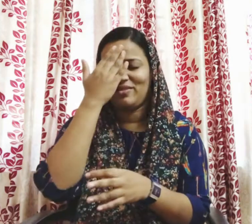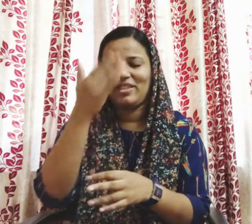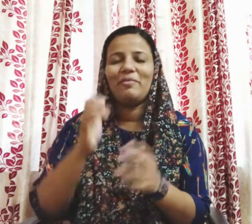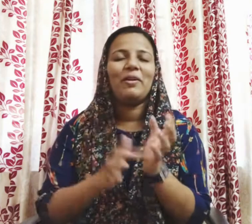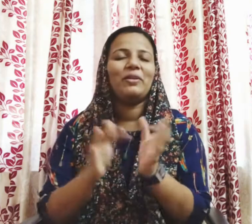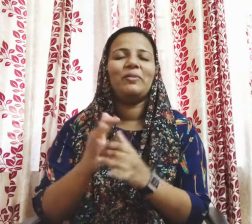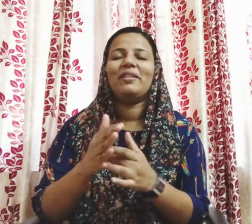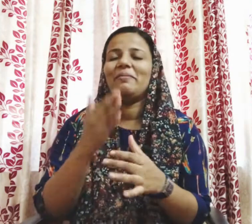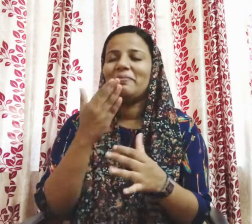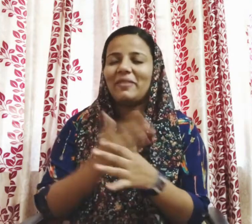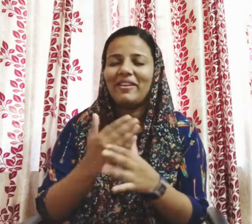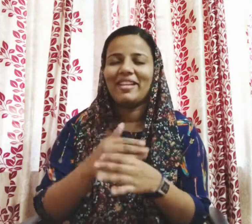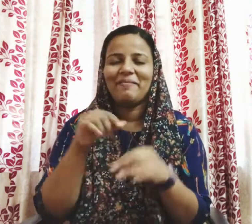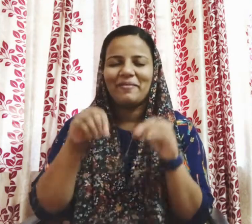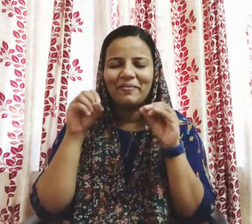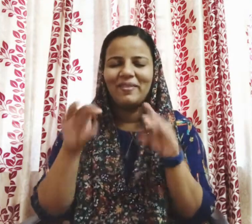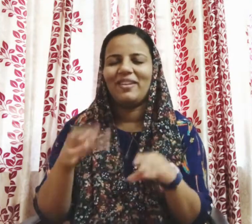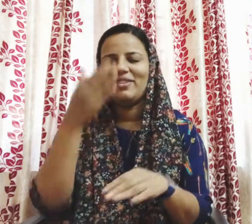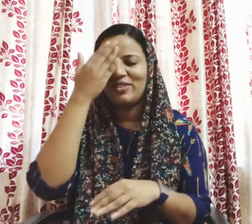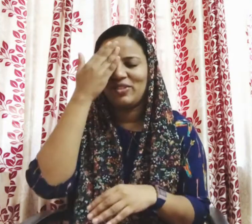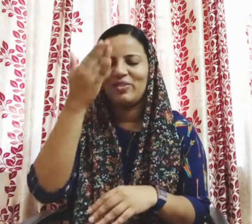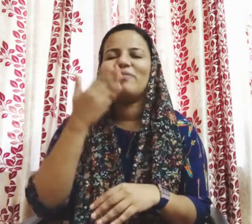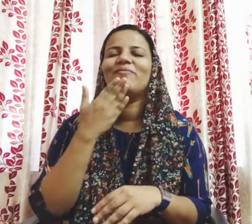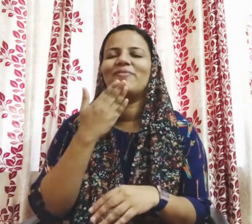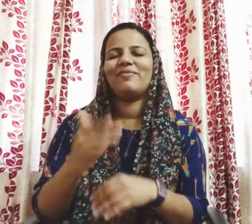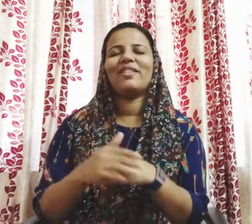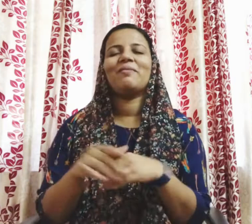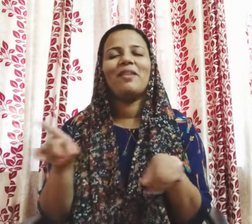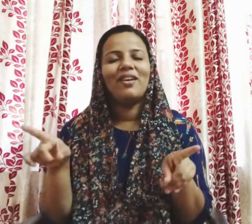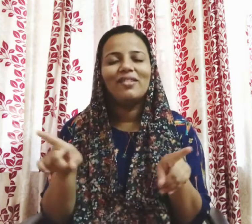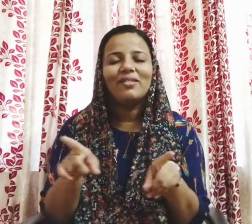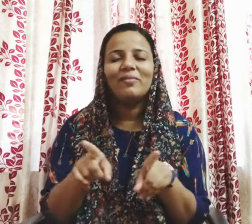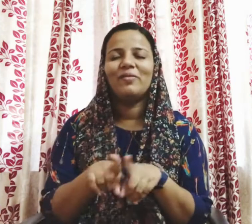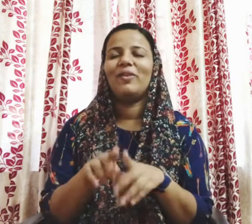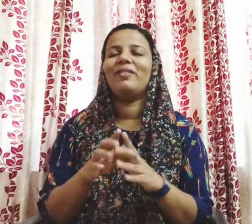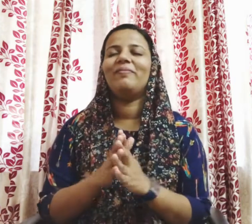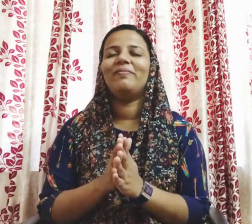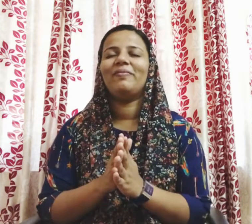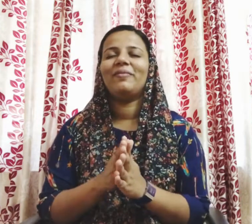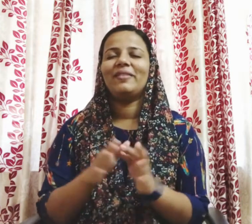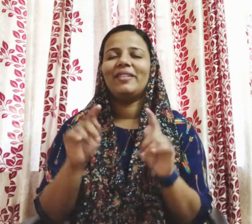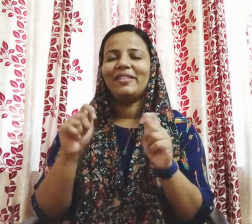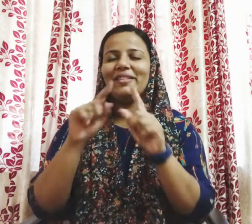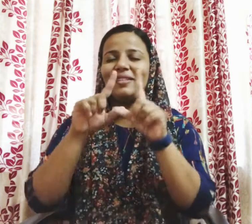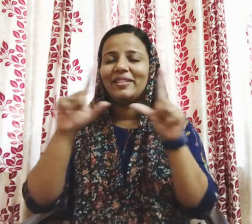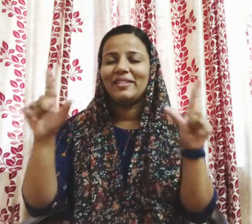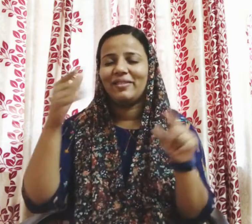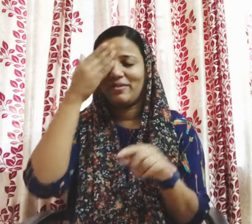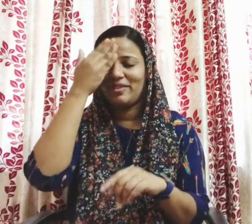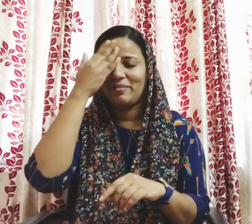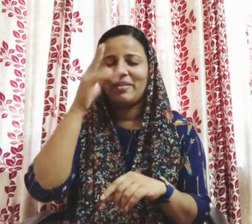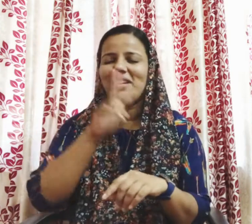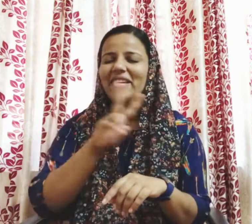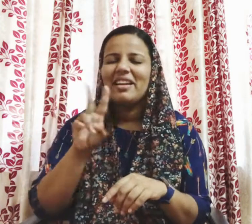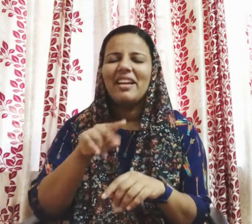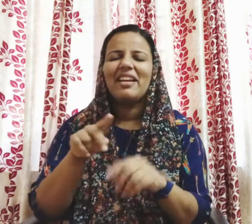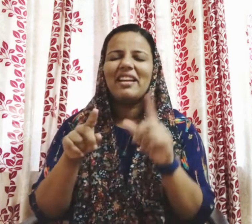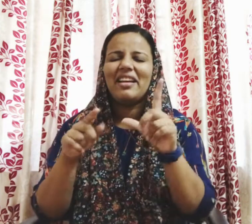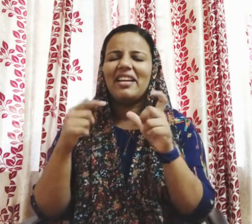ചെയ്യുന്നു. കർത്താവിൻ്റെ പ്രവൃത്തി വെളിപ്പെട്ടിരിക്കുന്നതിനായിട്ട് ഞങ്ങൾ നന്ദി പറയുന്നു കർത്താവെ. അതുപോലെ കർത്താവെ, ഹല്ലേലൂയ. സ്തോത്രം, സ്തോത്രം കർത്താവെ. രണ്ട്